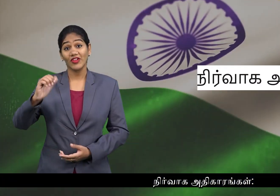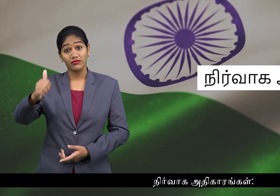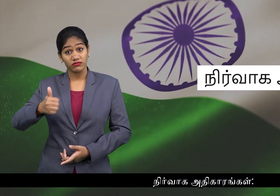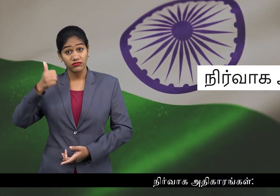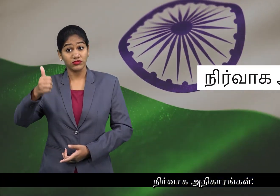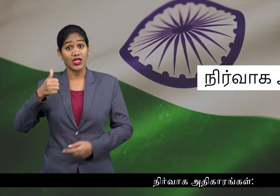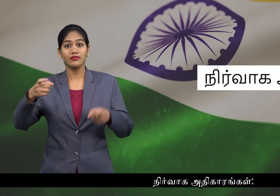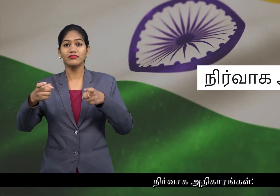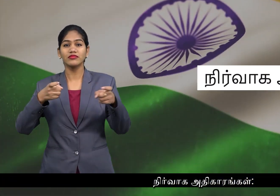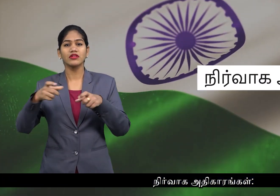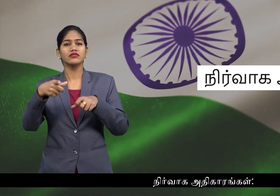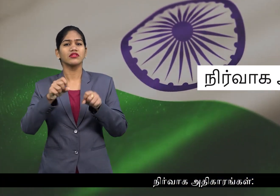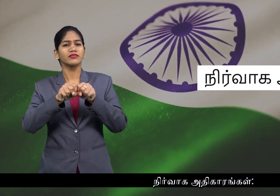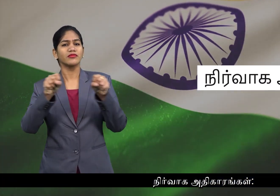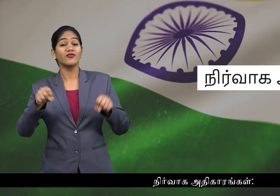நிர்வாக அதிகாரங்கள்.